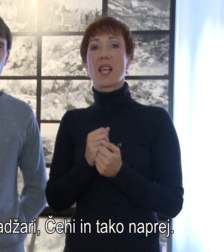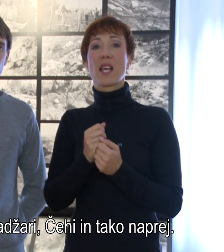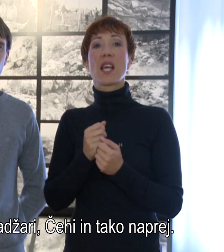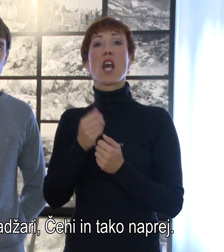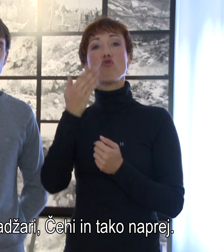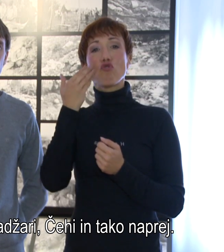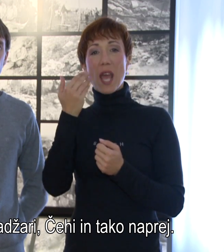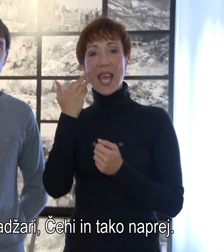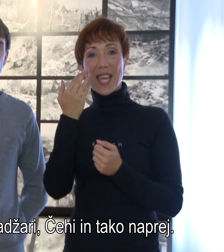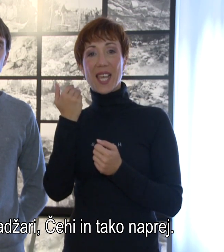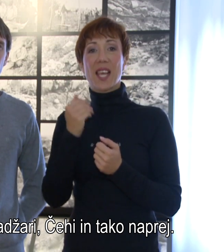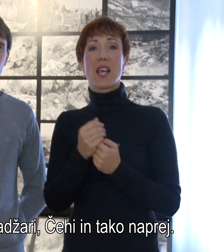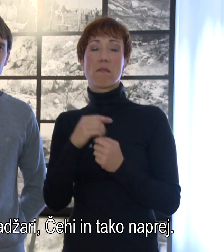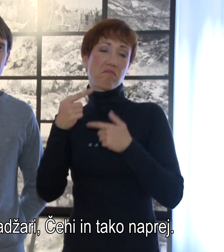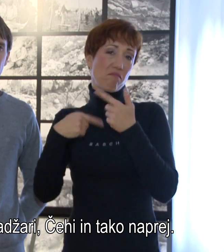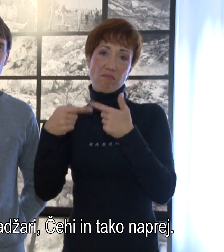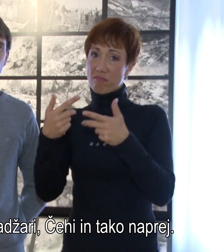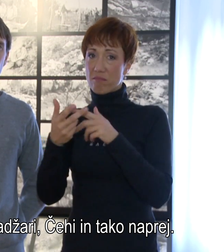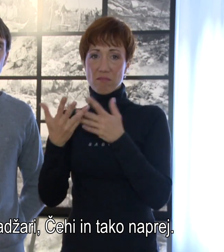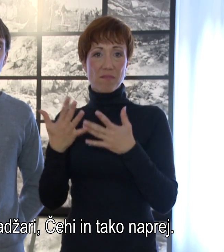Čehi in tako naprej.